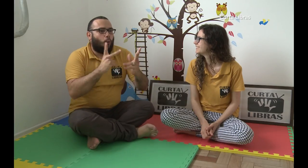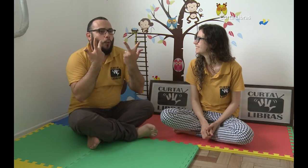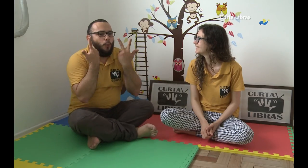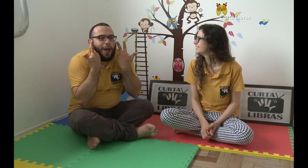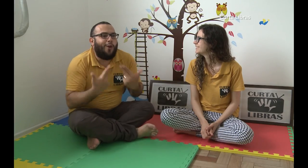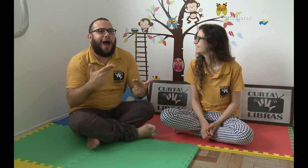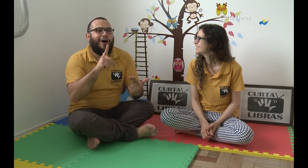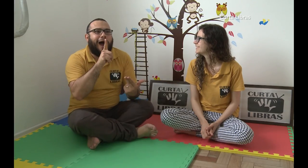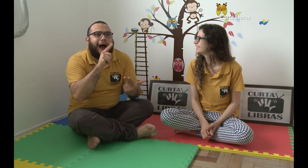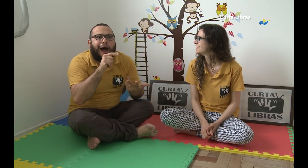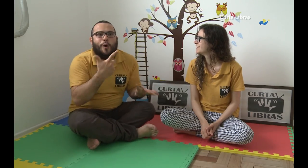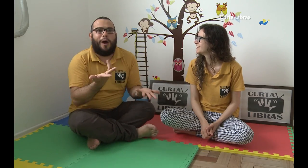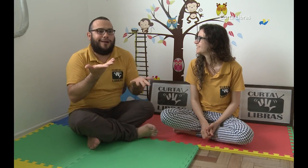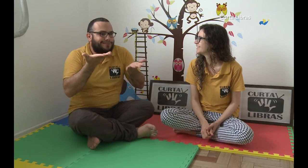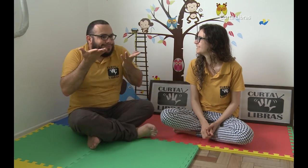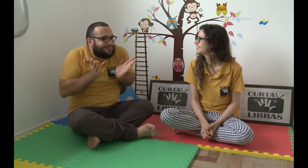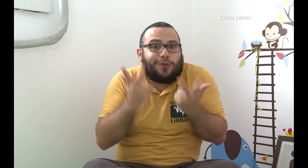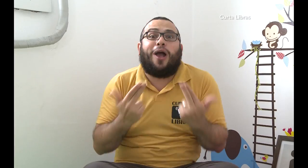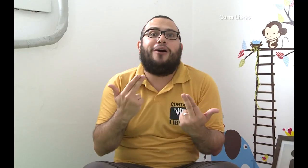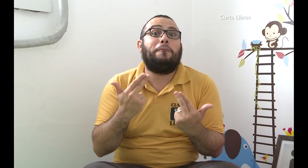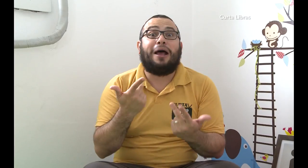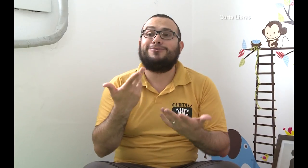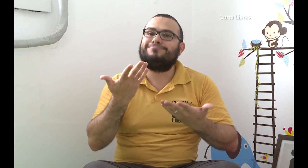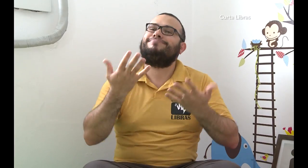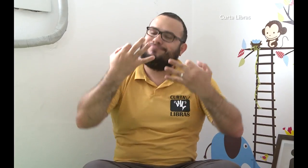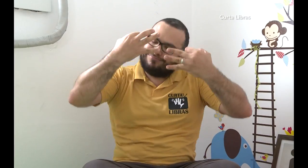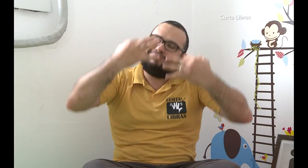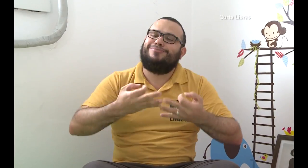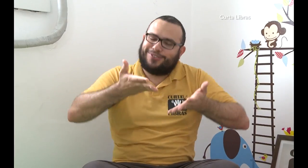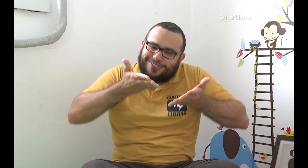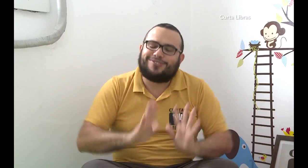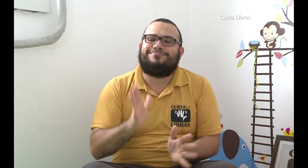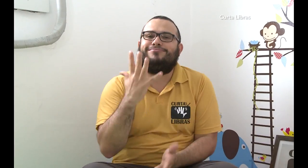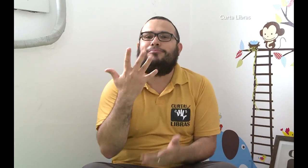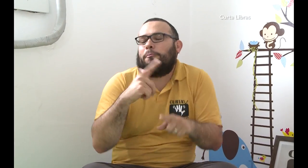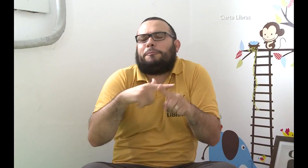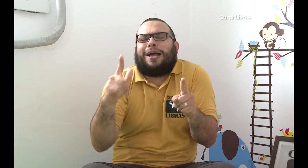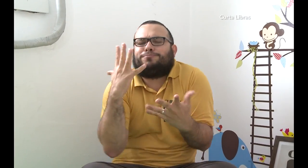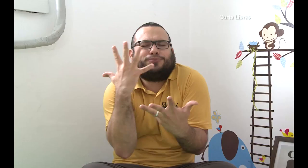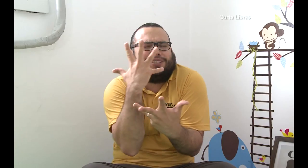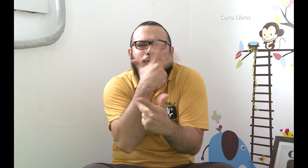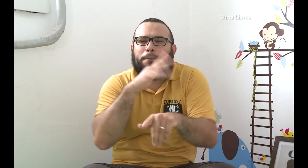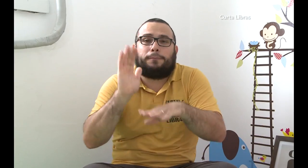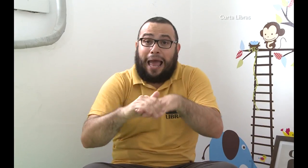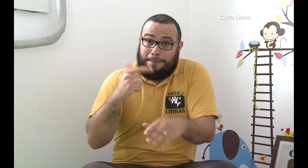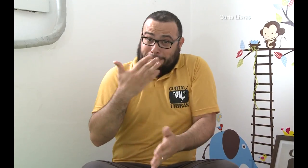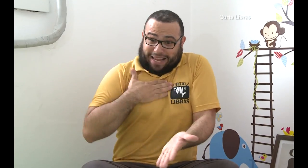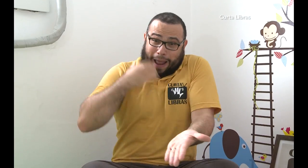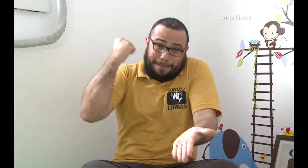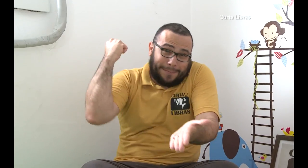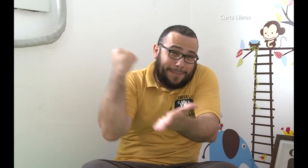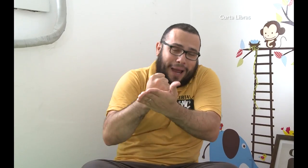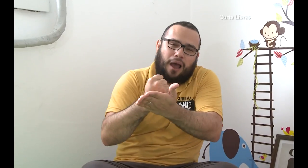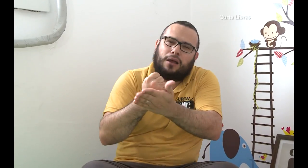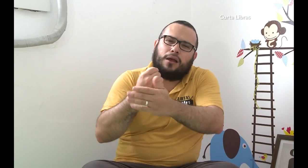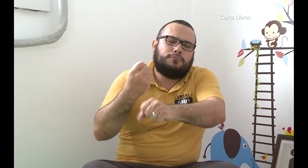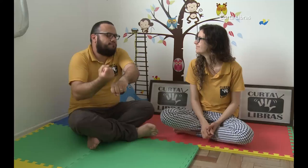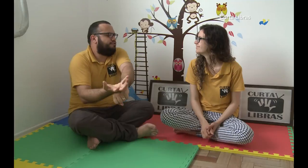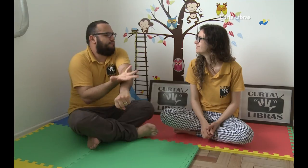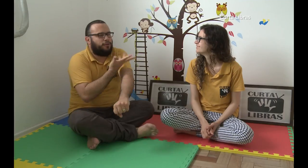Eu imaginei que o parto natural Seria um momento incrível Um momento muito marcante Um momento assim de